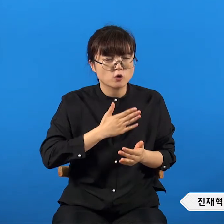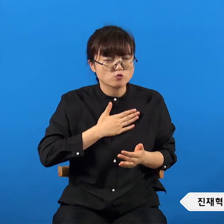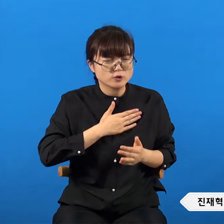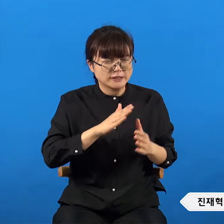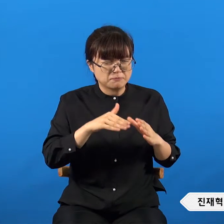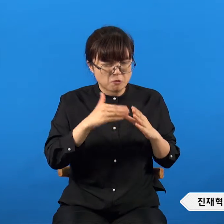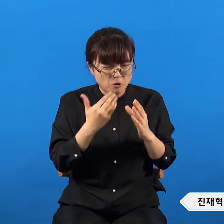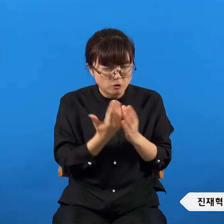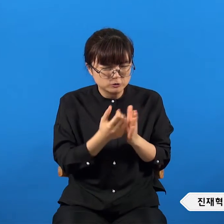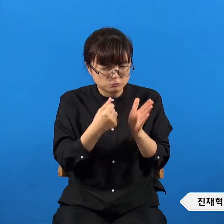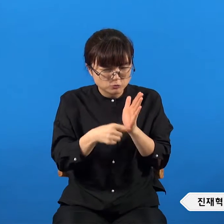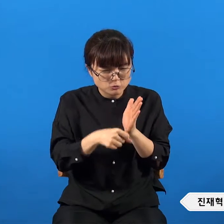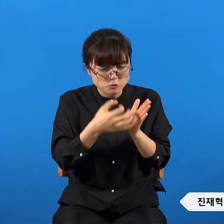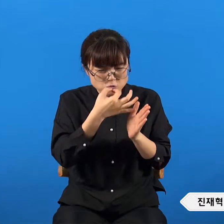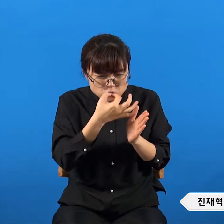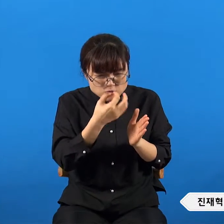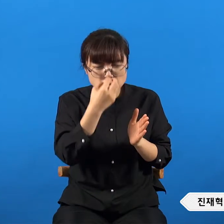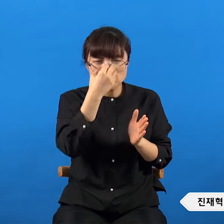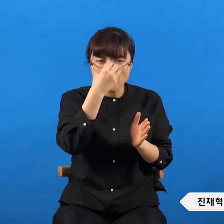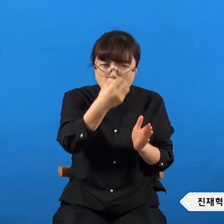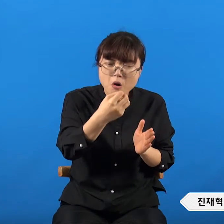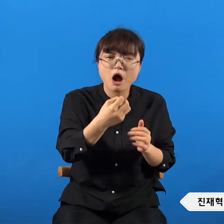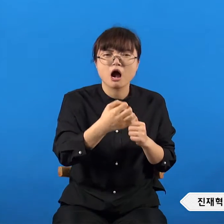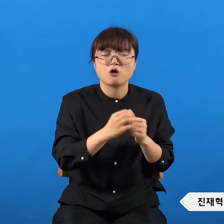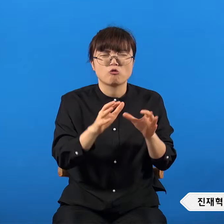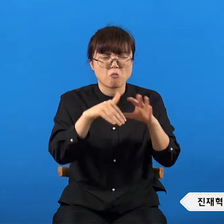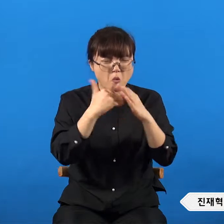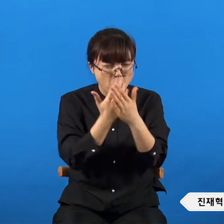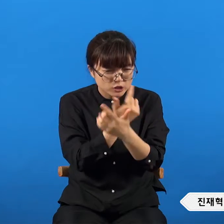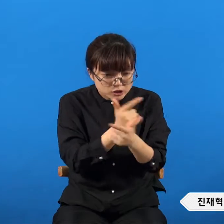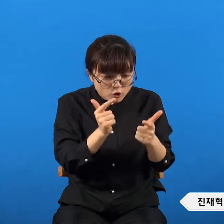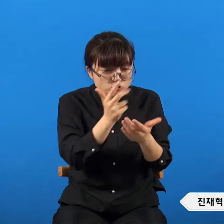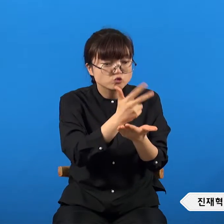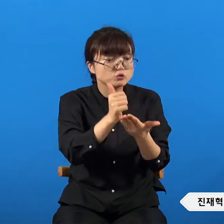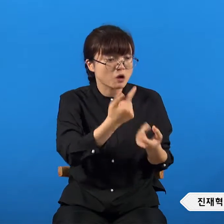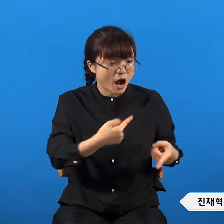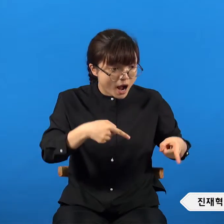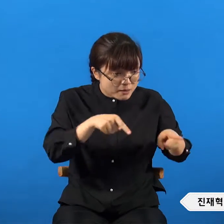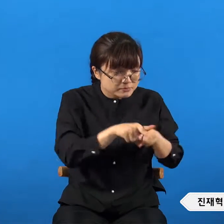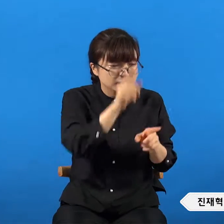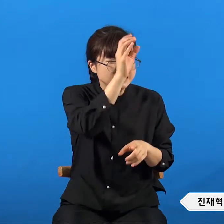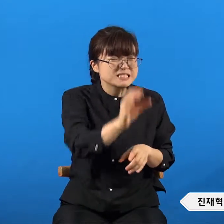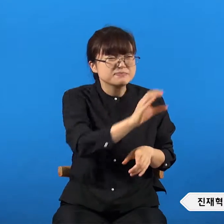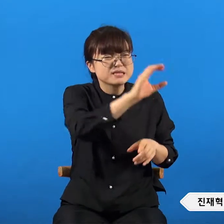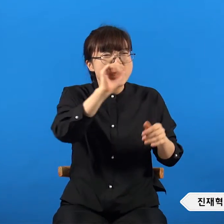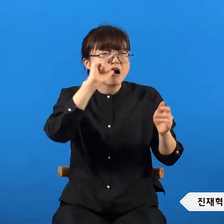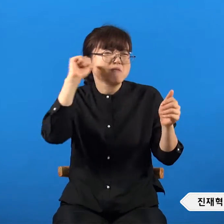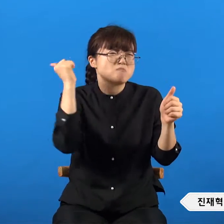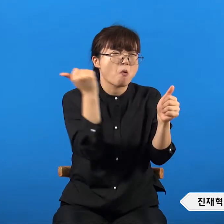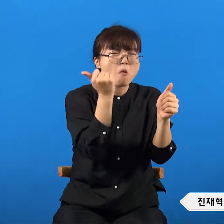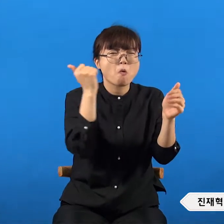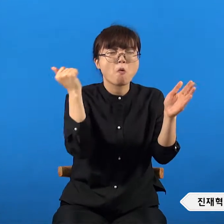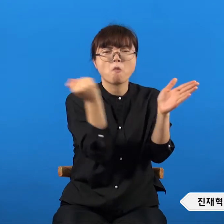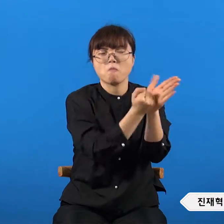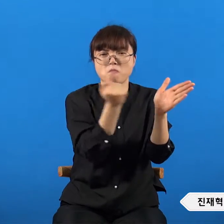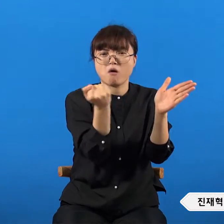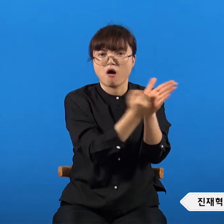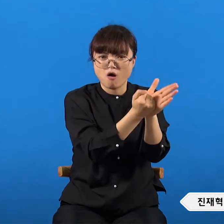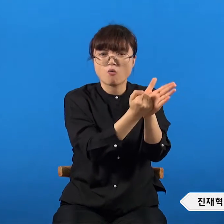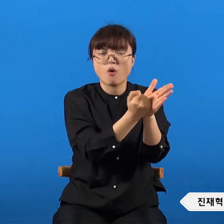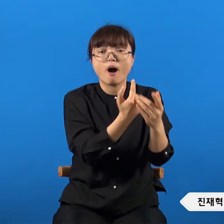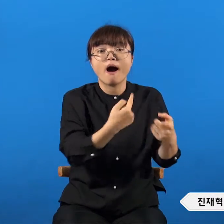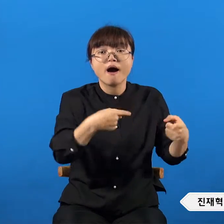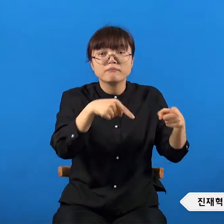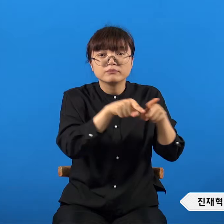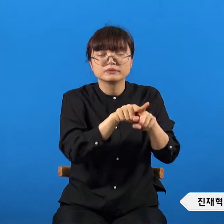우리의 탐심과 우리의 교만과 우리의 모든 것들을 주님과 함께 십자가에 못 박으며